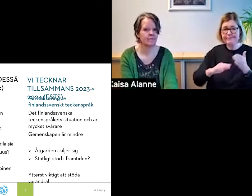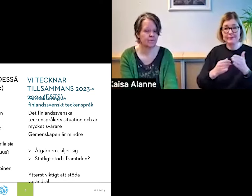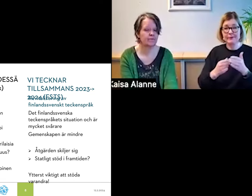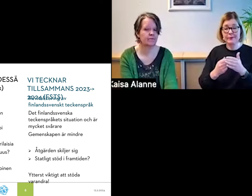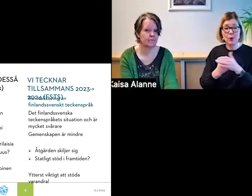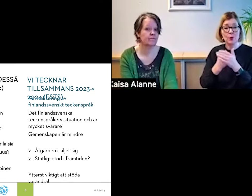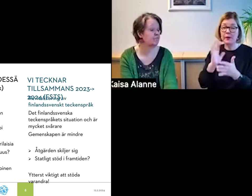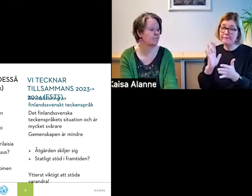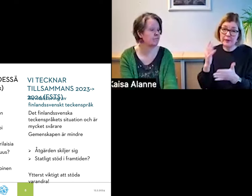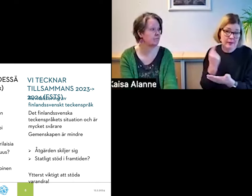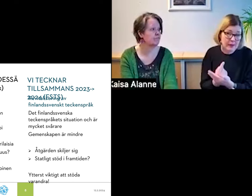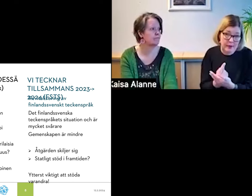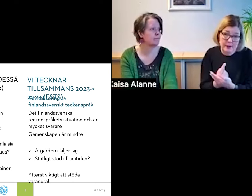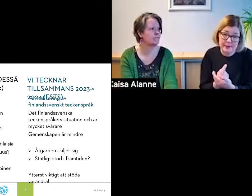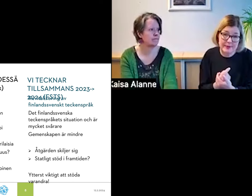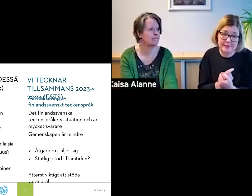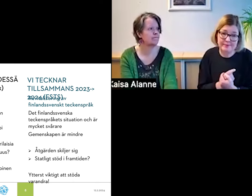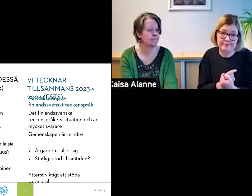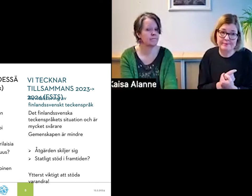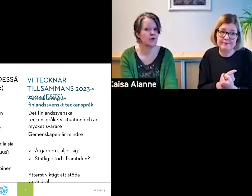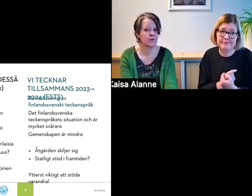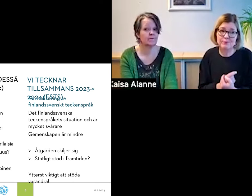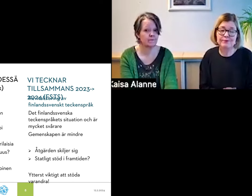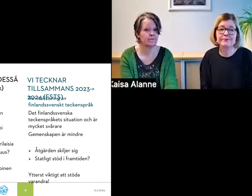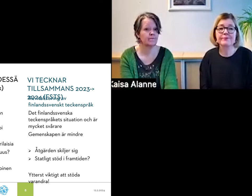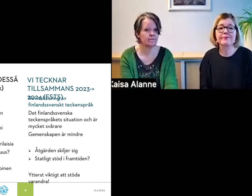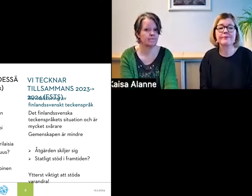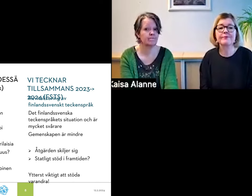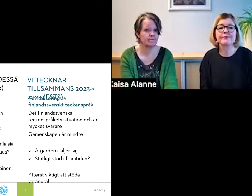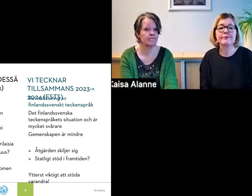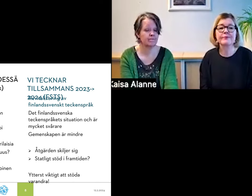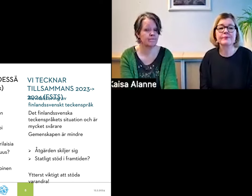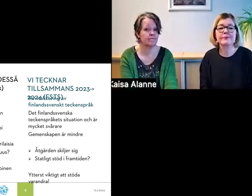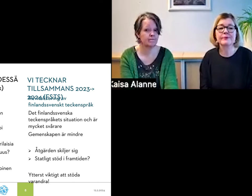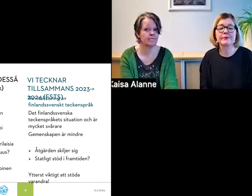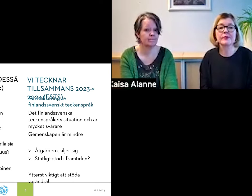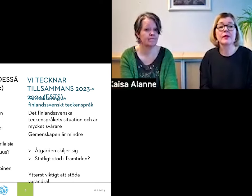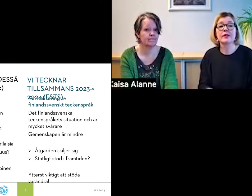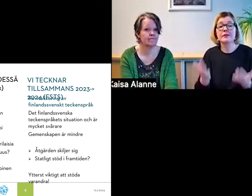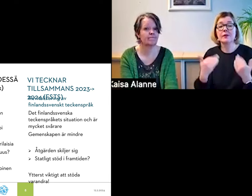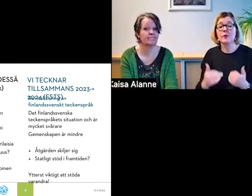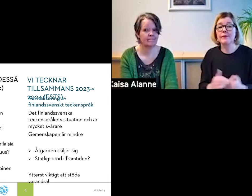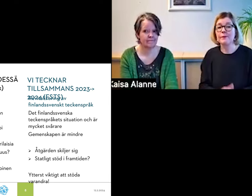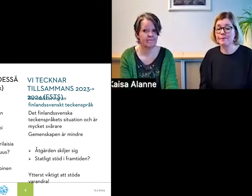soveltaa arkipäivään. Eli hyvin paljon tämmöistä tukea ja tiedonvaihtoa meillä on yhdessä.